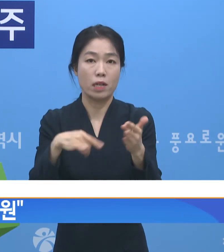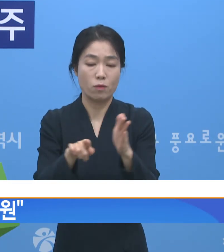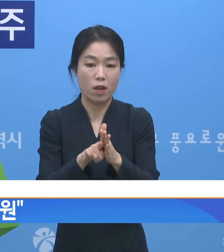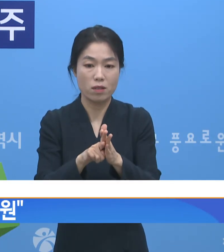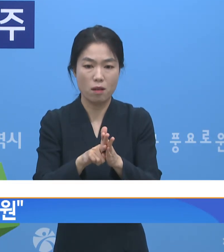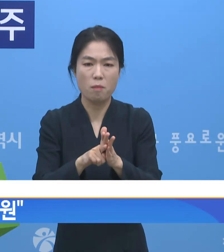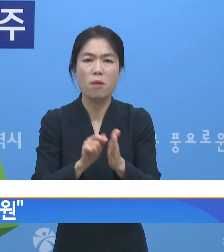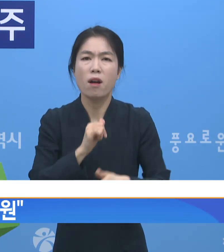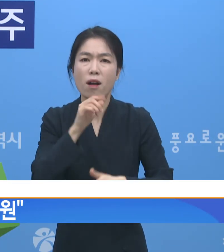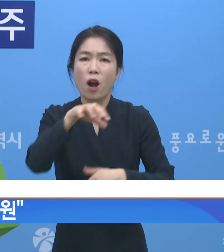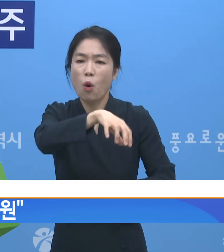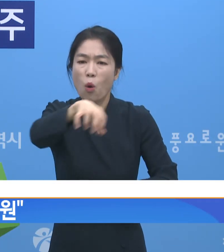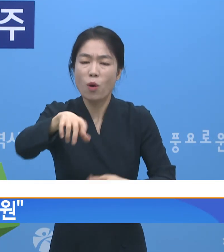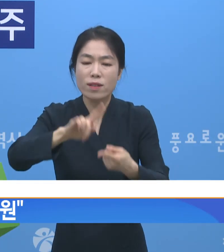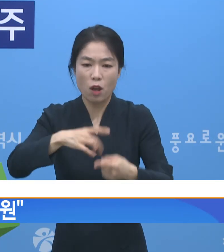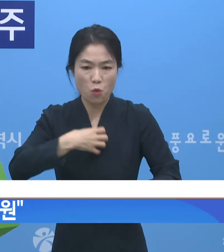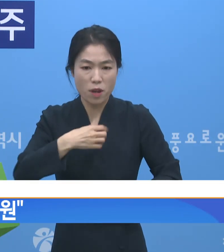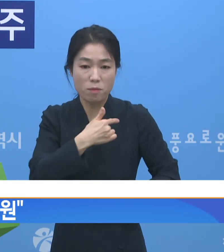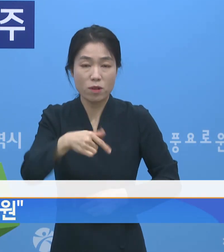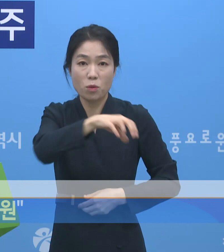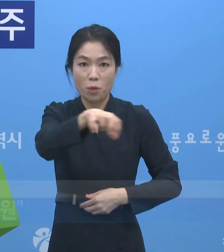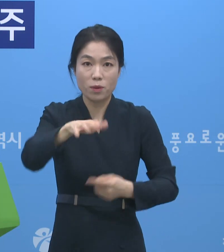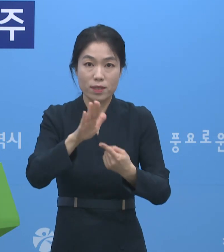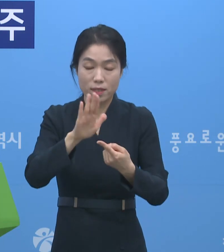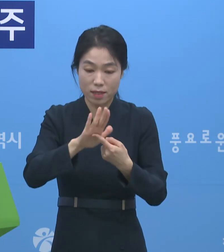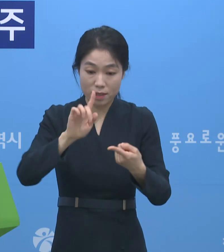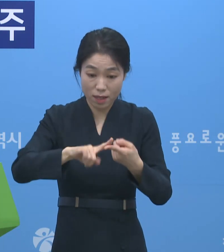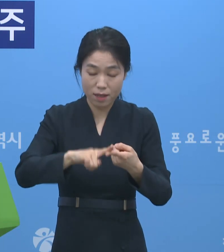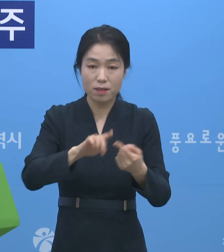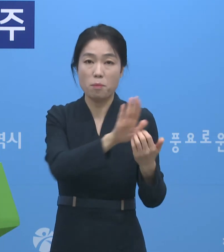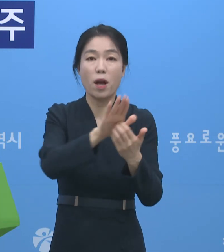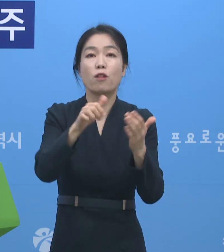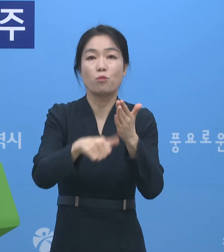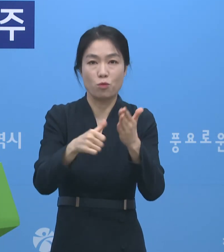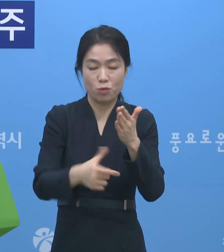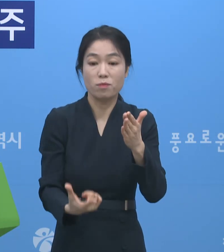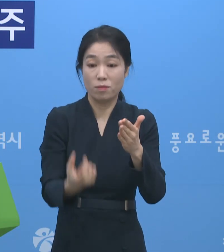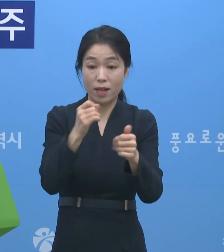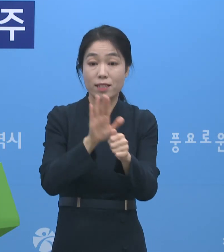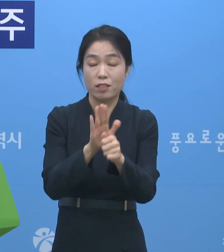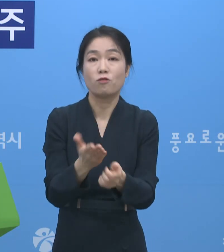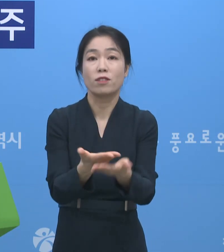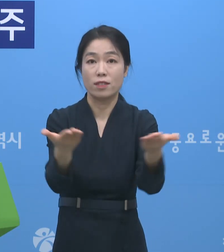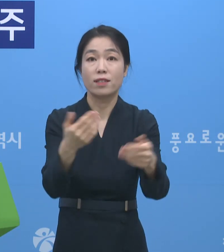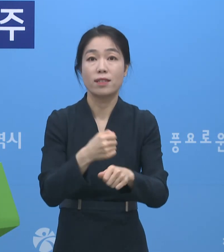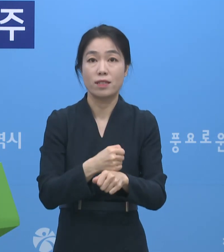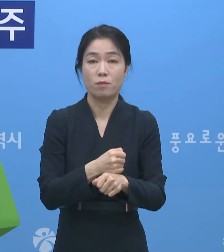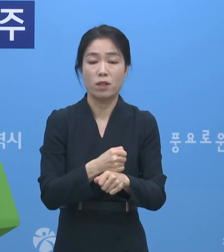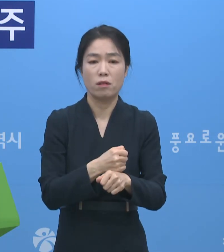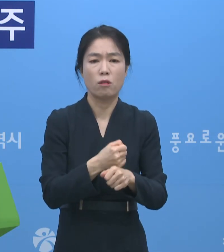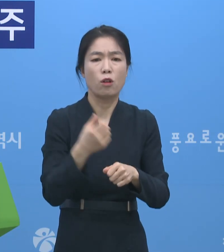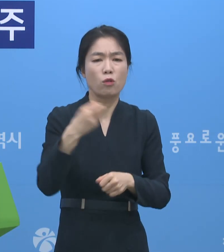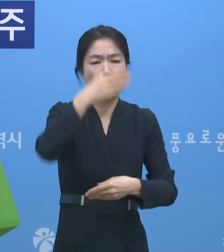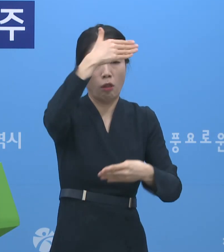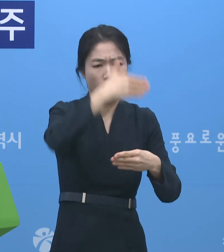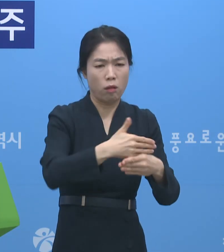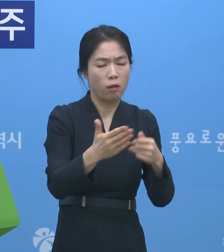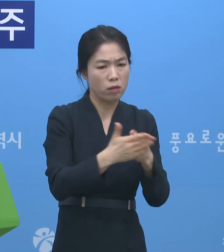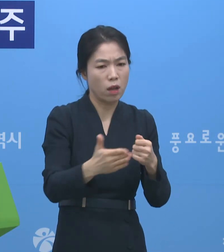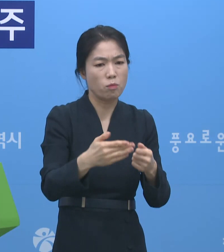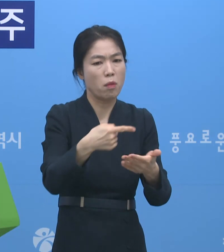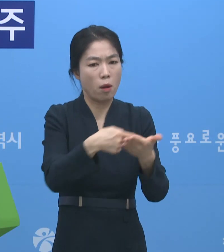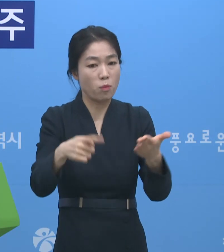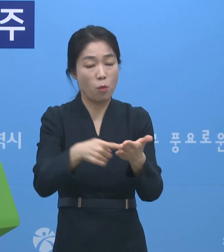대한 방역물품 지원을 서두르겠습니다. 또한 휴업에 따른 손실 보상과 거리